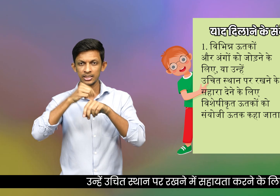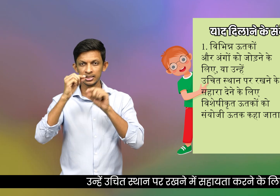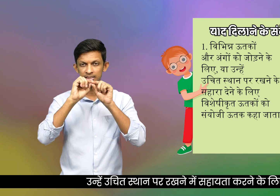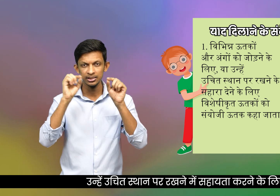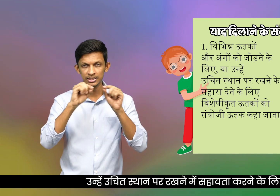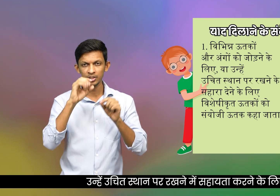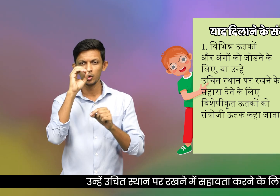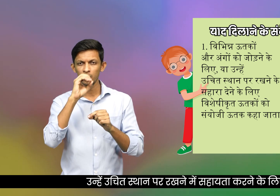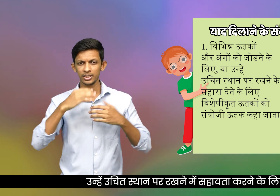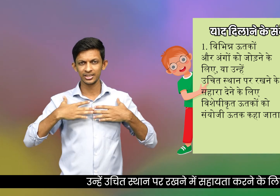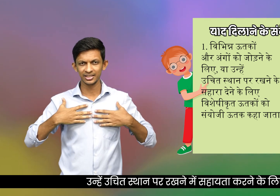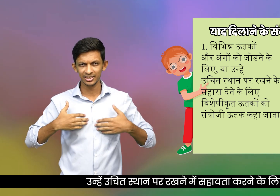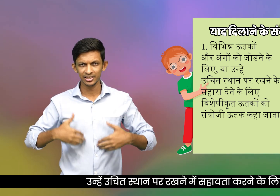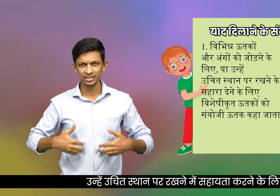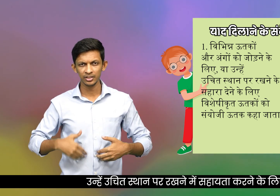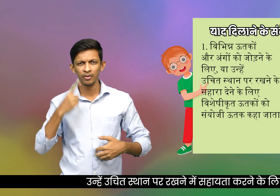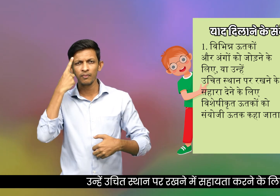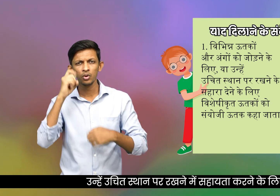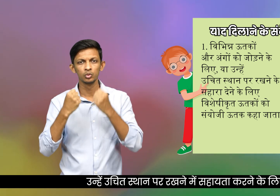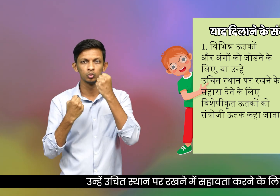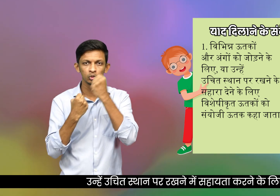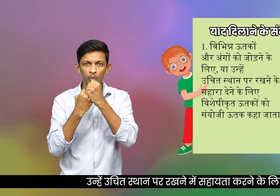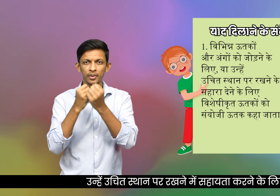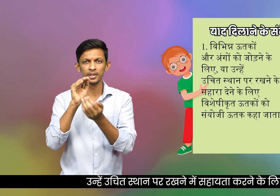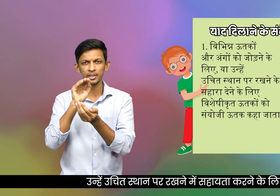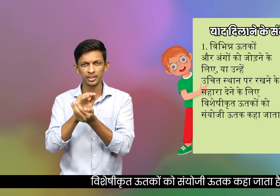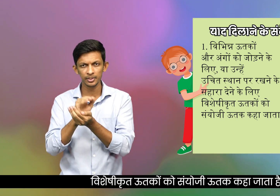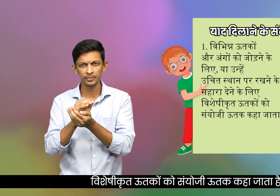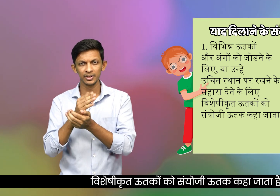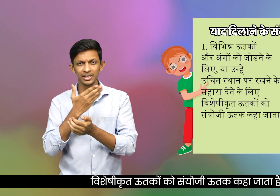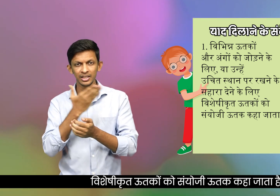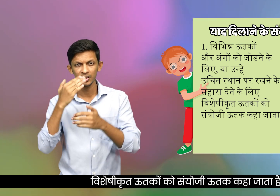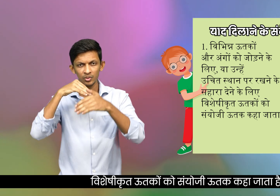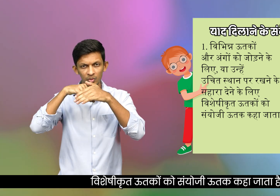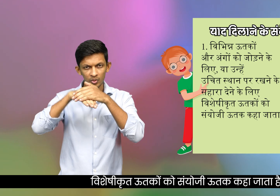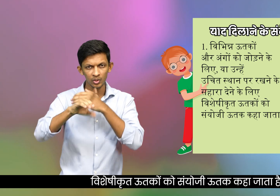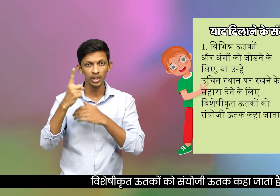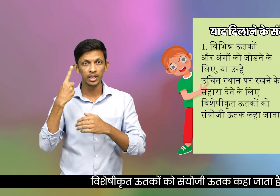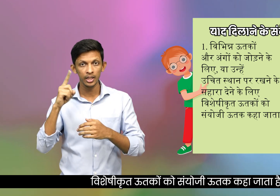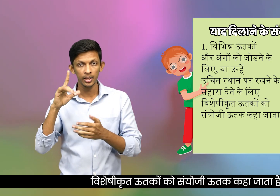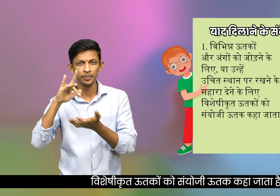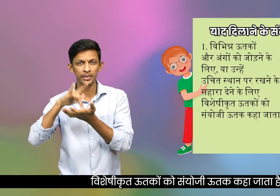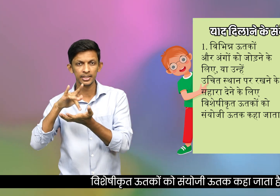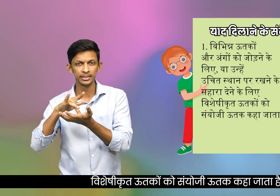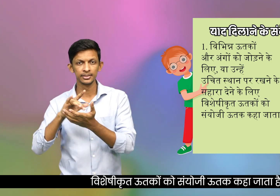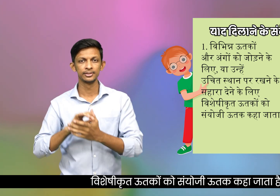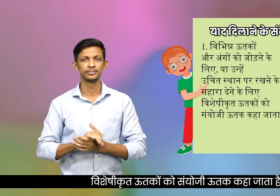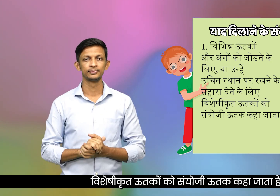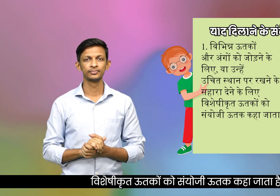उचित स्थान पर रखने में सहायता करने के लिए विशेषीकृत ऊतकों को संयोजी ऊतक कहा जाता